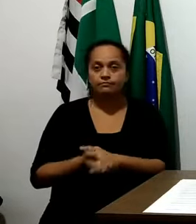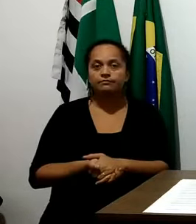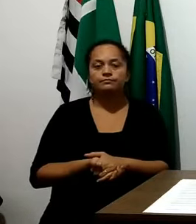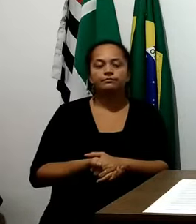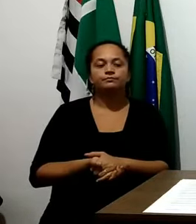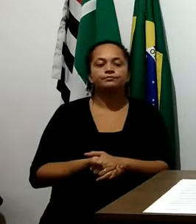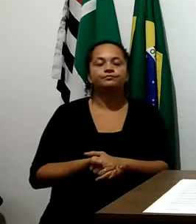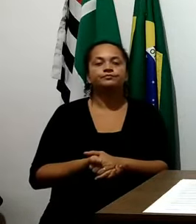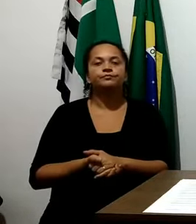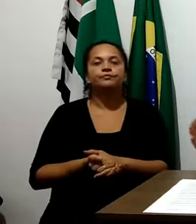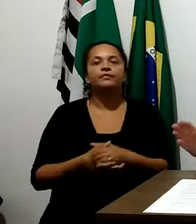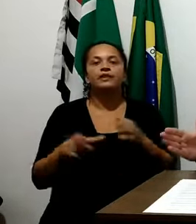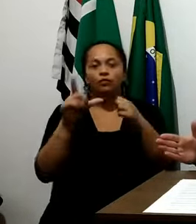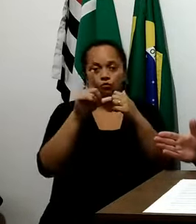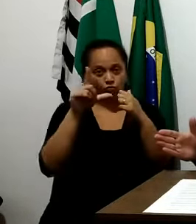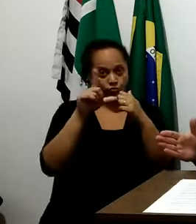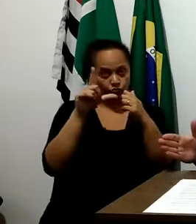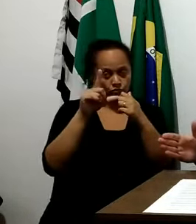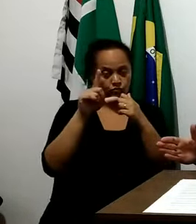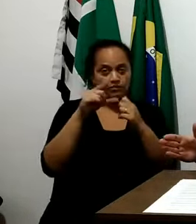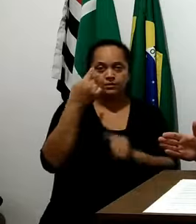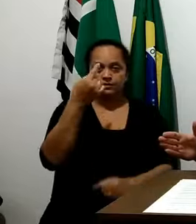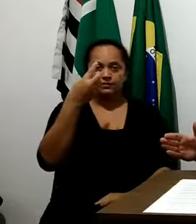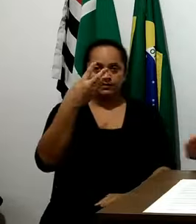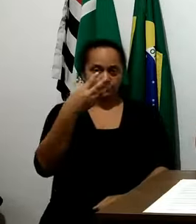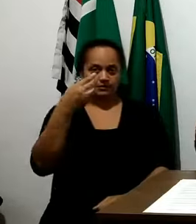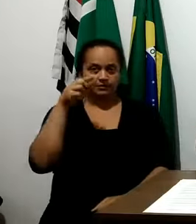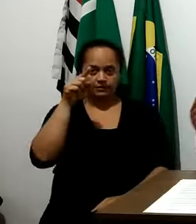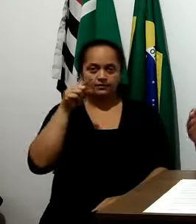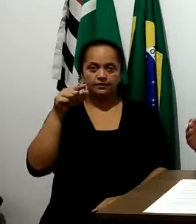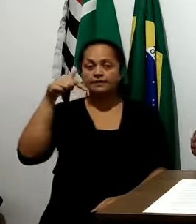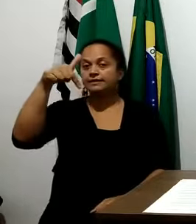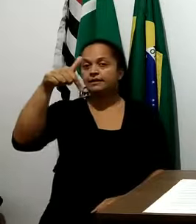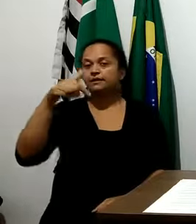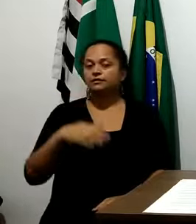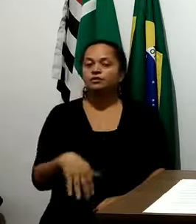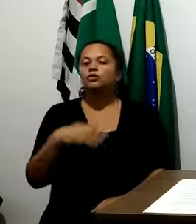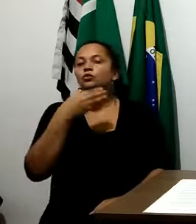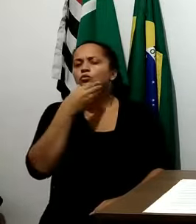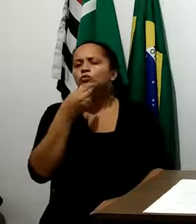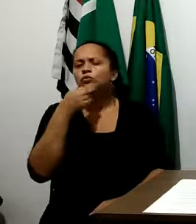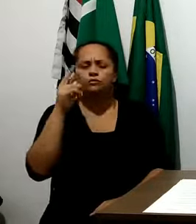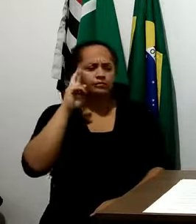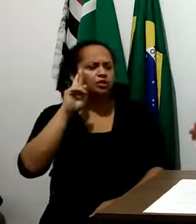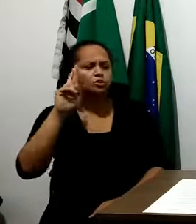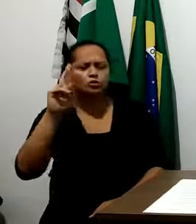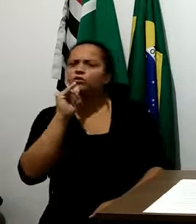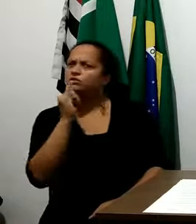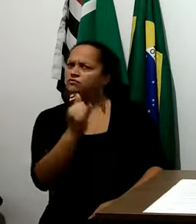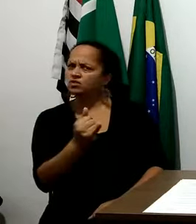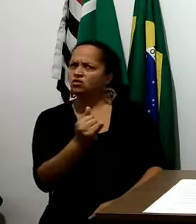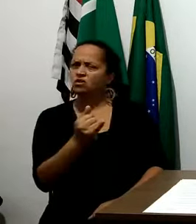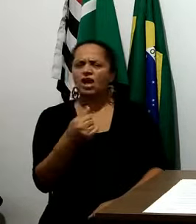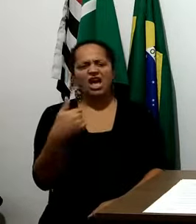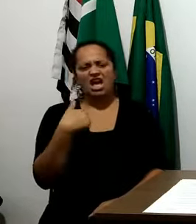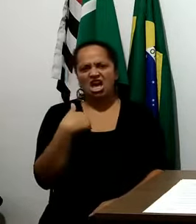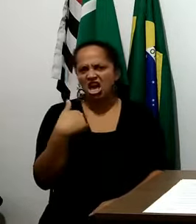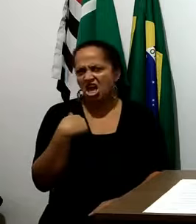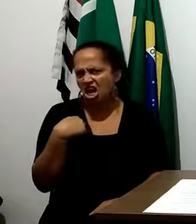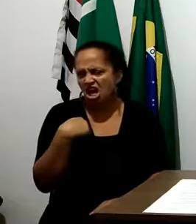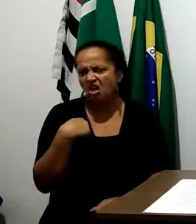no versículo 7, ele disse ao viticultor, ao cristão: há 3 anos eu venho procurar fruto nesta